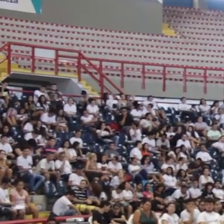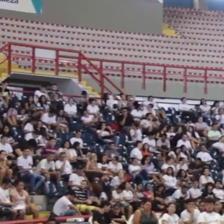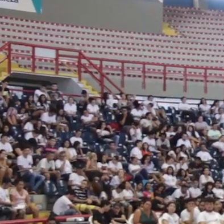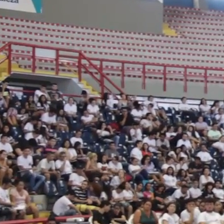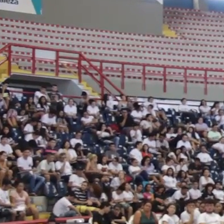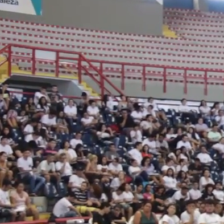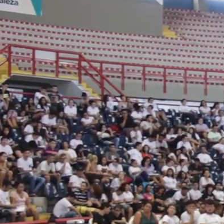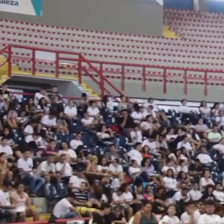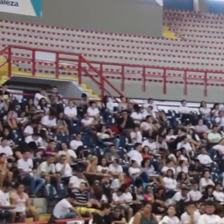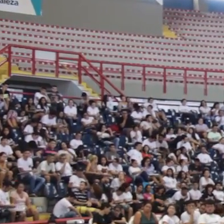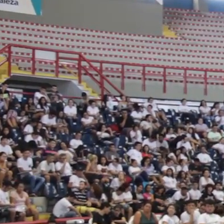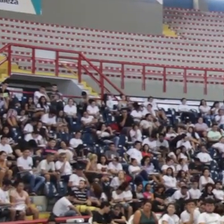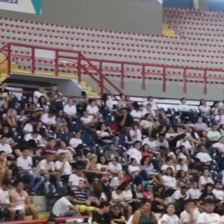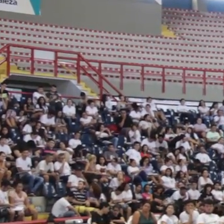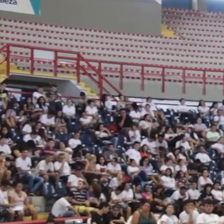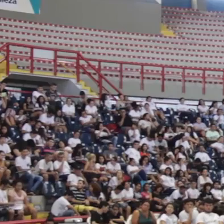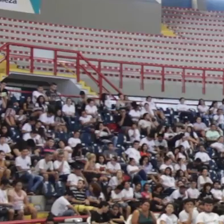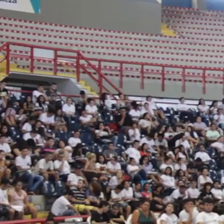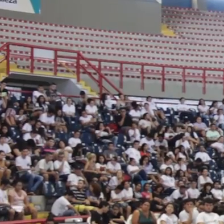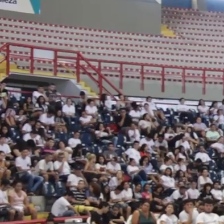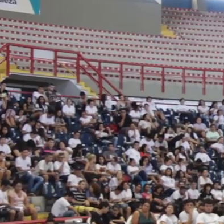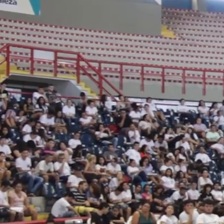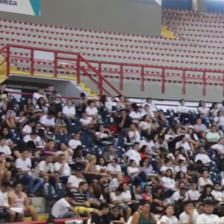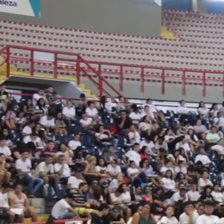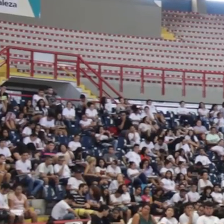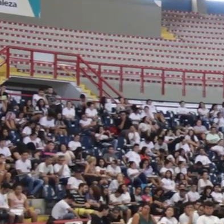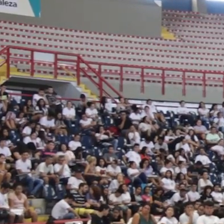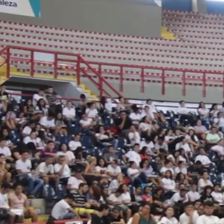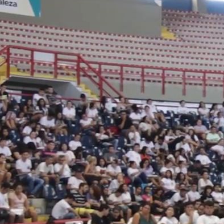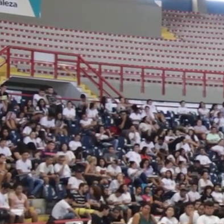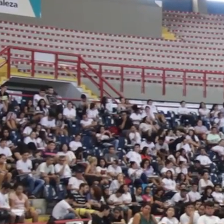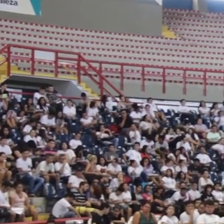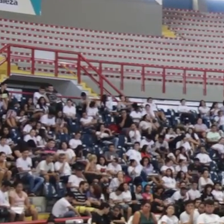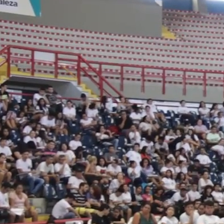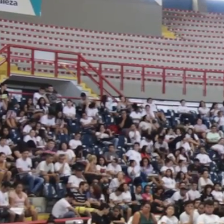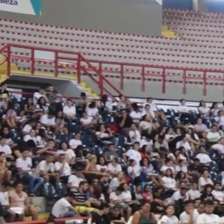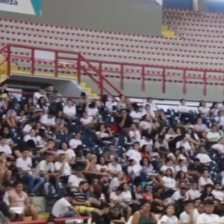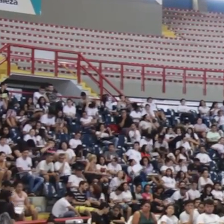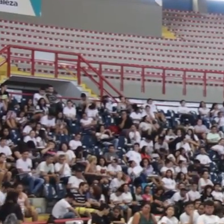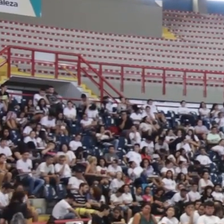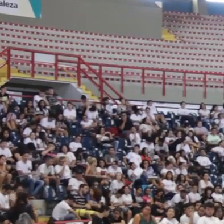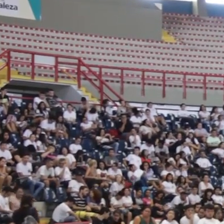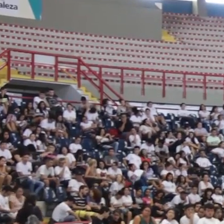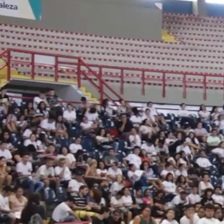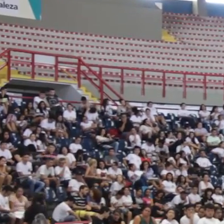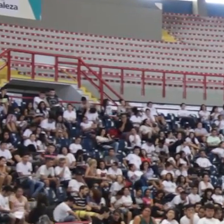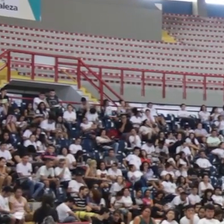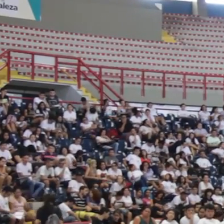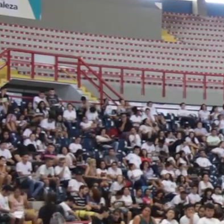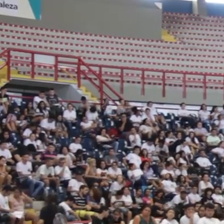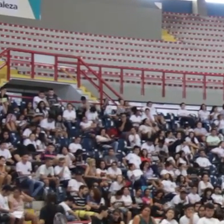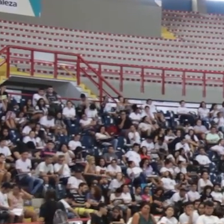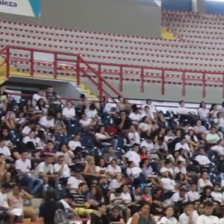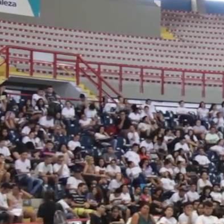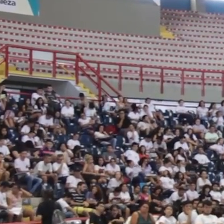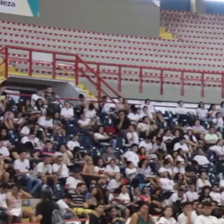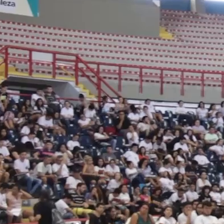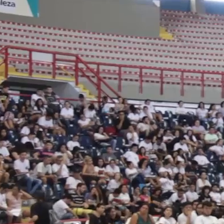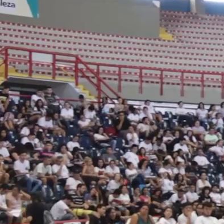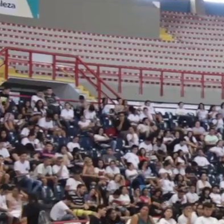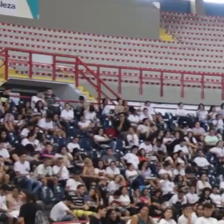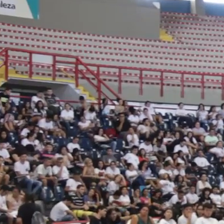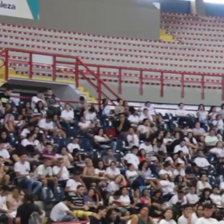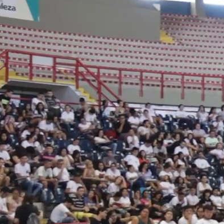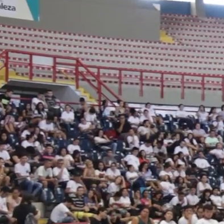diz isso exige o maior empenho do poder público e da sociedade. Você está antecipando uma conclusão. Botei no livro que essa